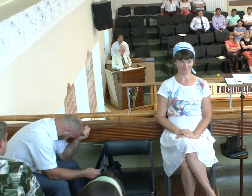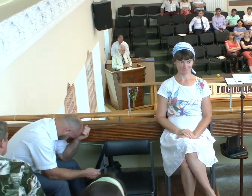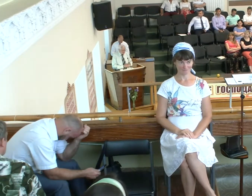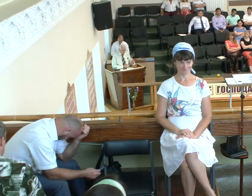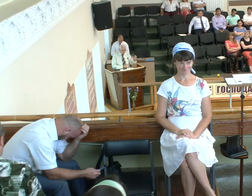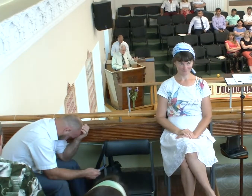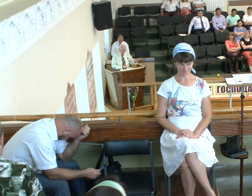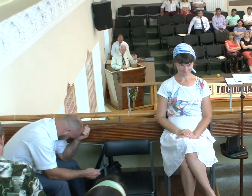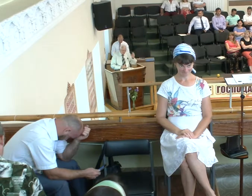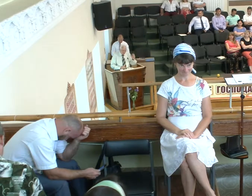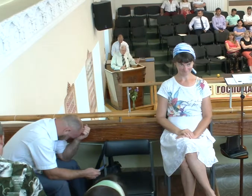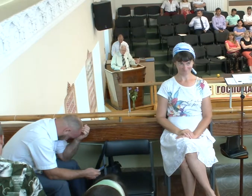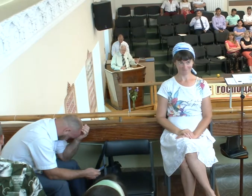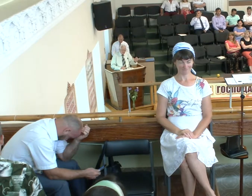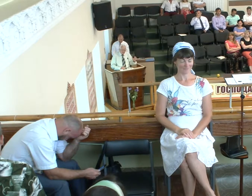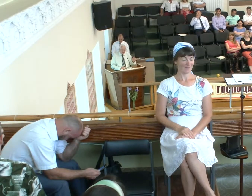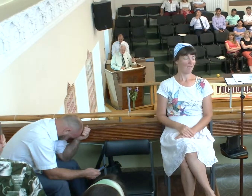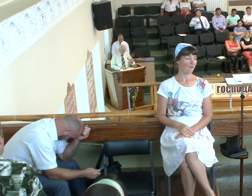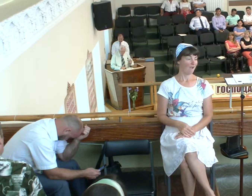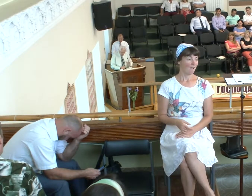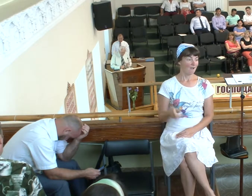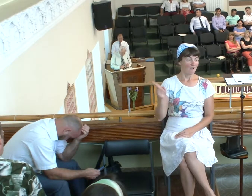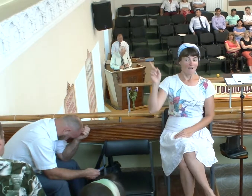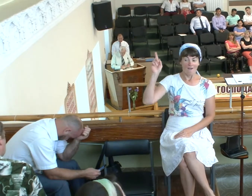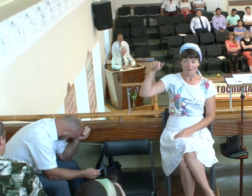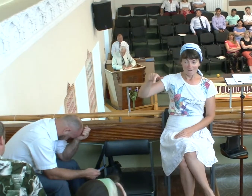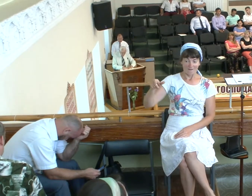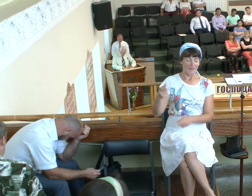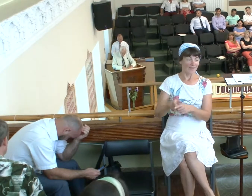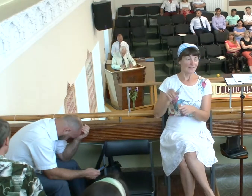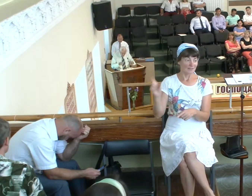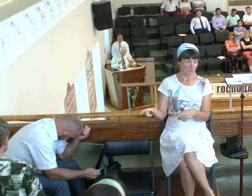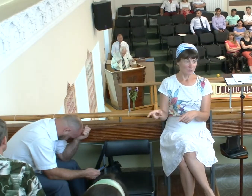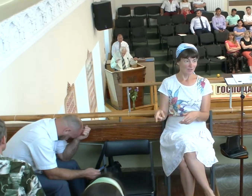Если Бог обещал то, то он будет. Если Бог сказал, что